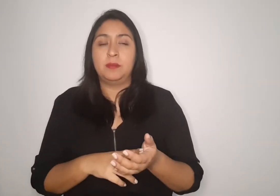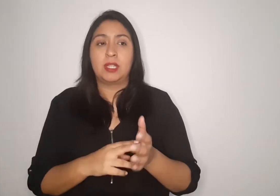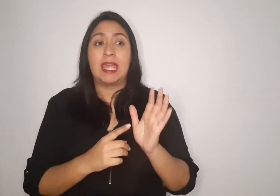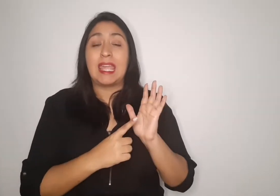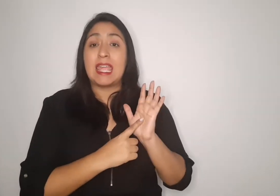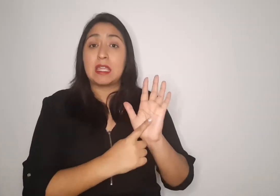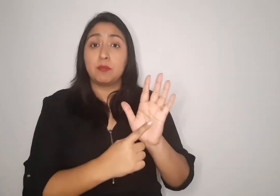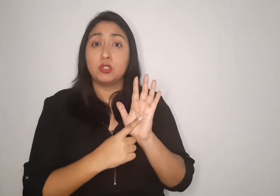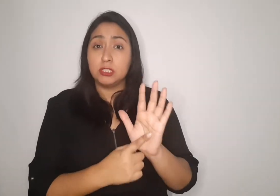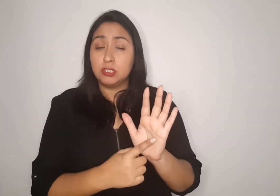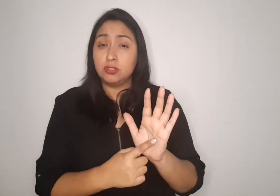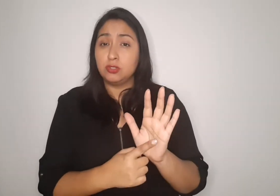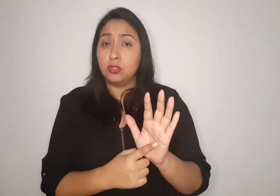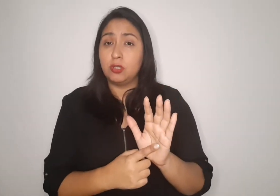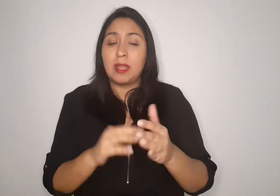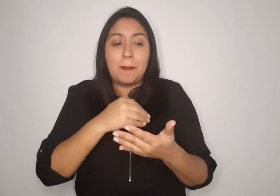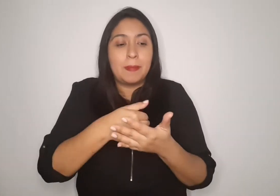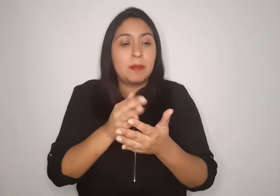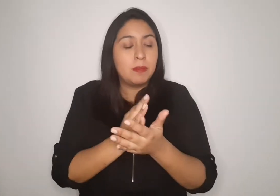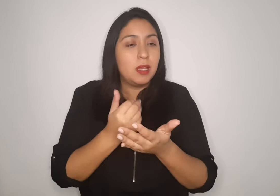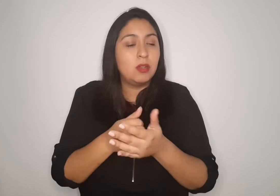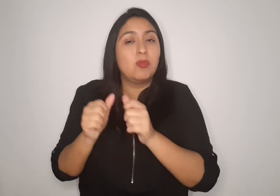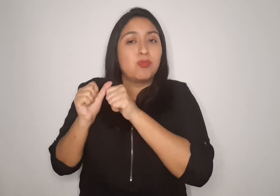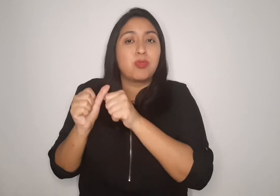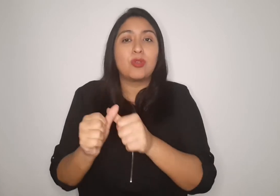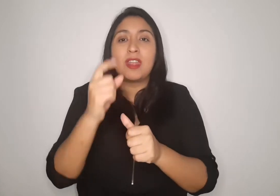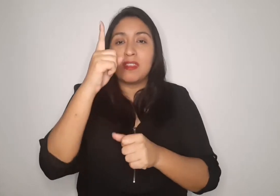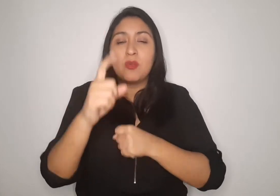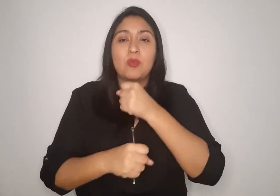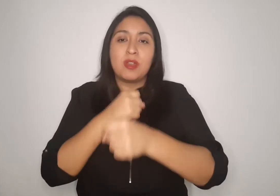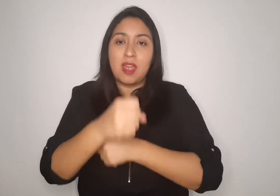al menos durante un año, al menos, creo que más. Entonces,